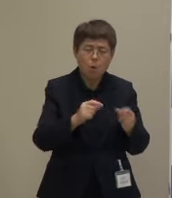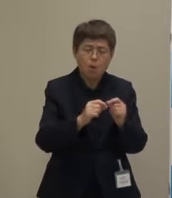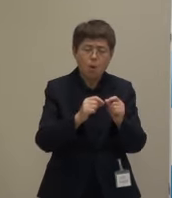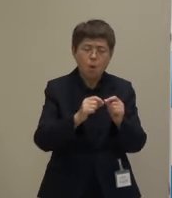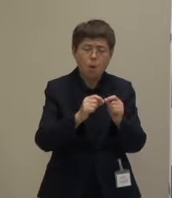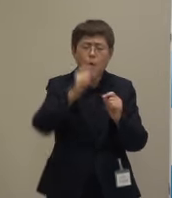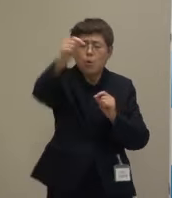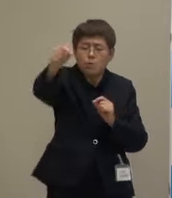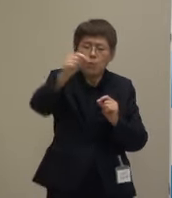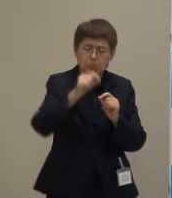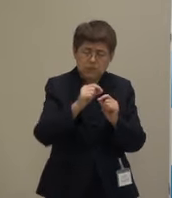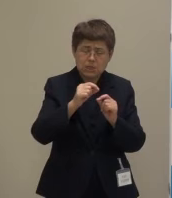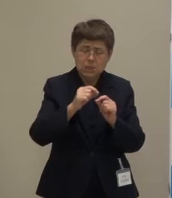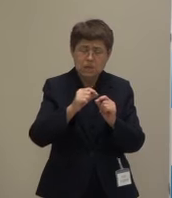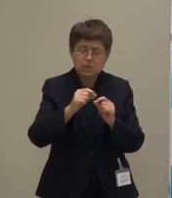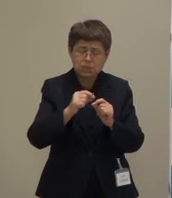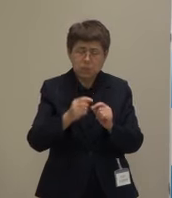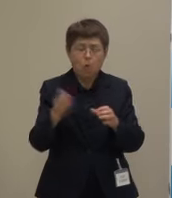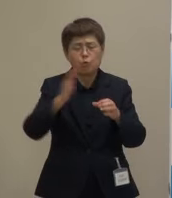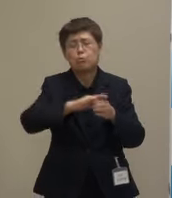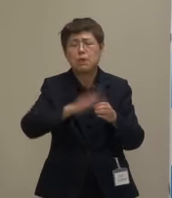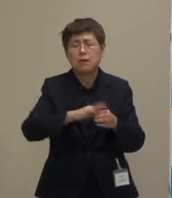離の確保が含まれています。